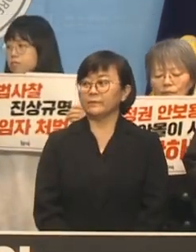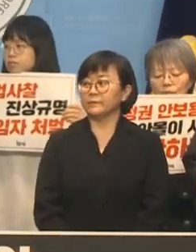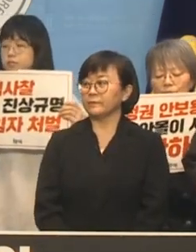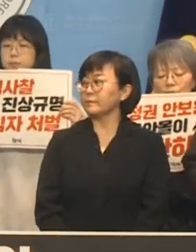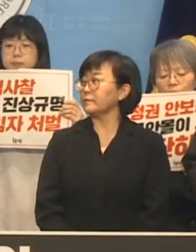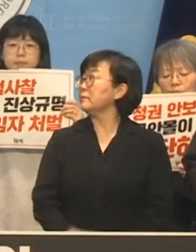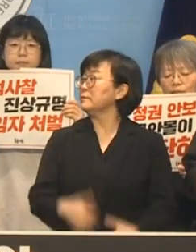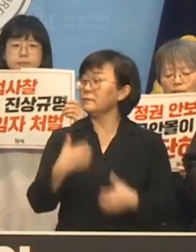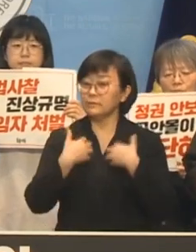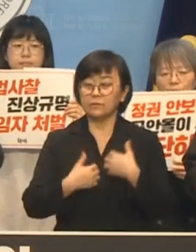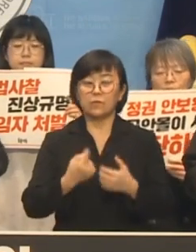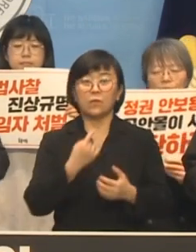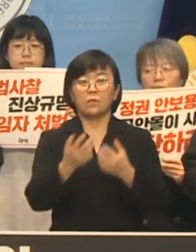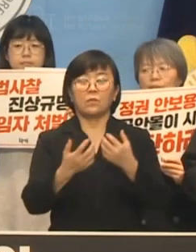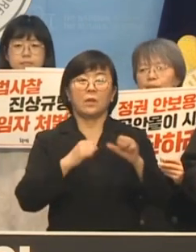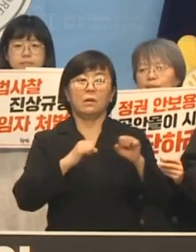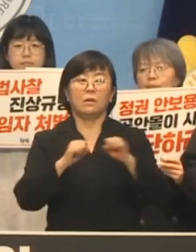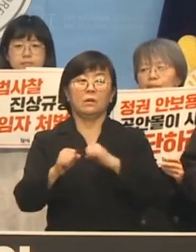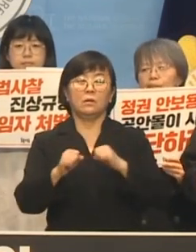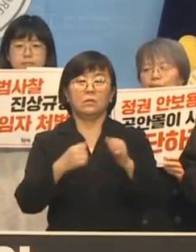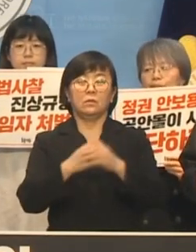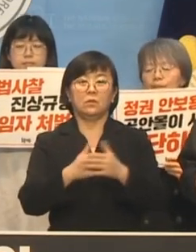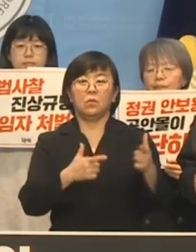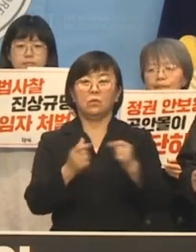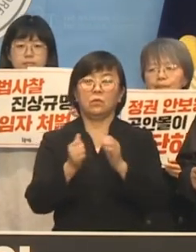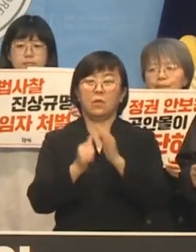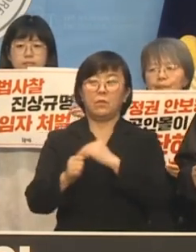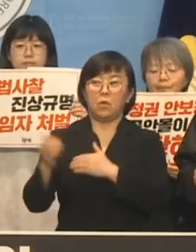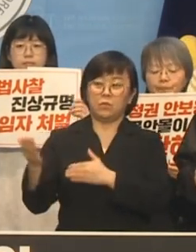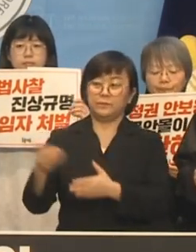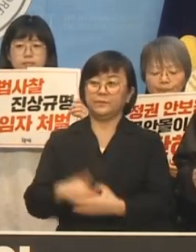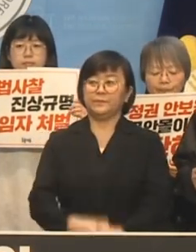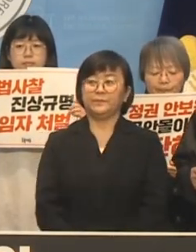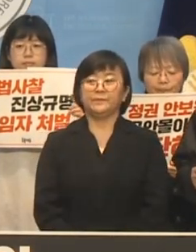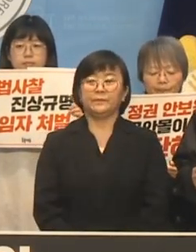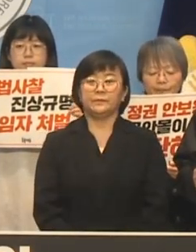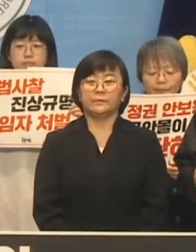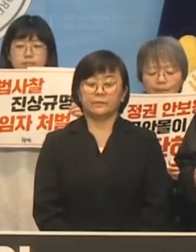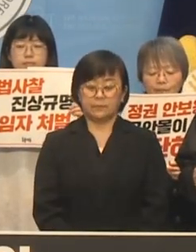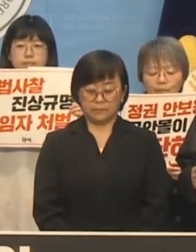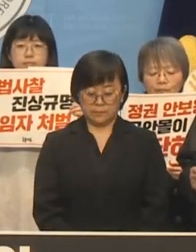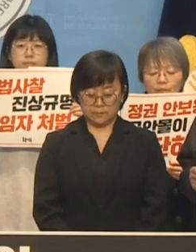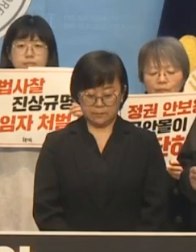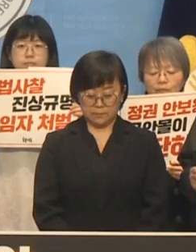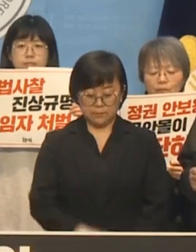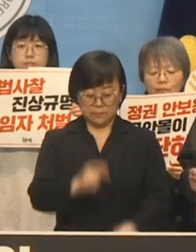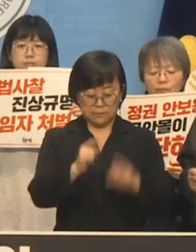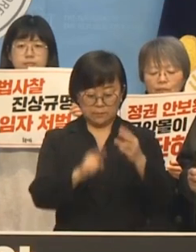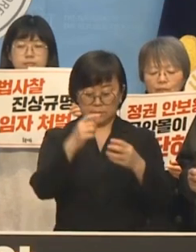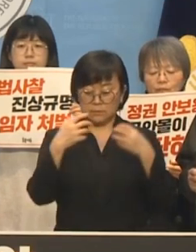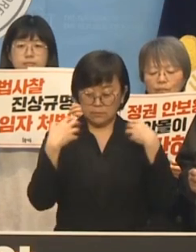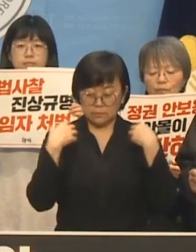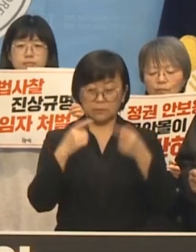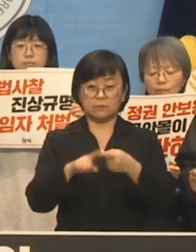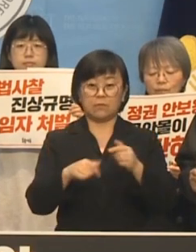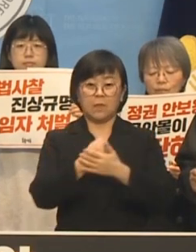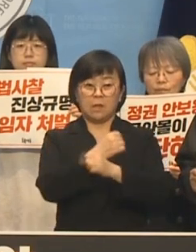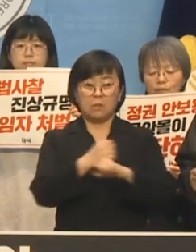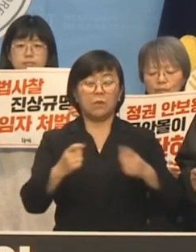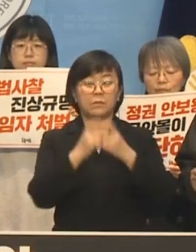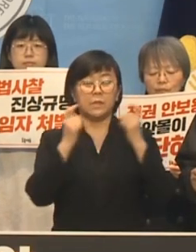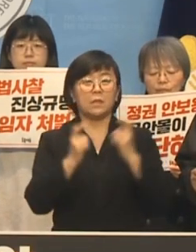네, 반갑습니다. 촛불행동 공동대표 권오혁입니다. 방금 소개해 주신 대로 윤석열 정권의 광범위한 민간인